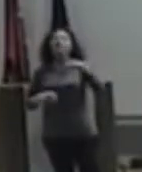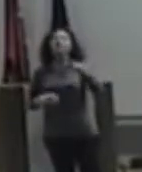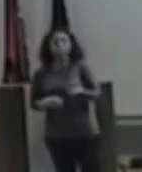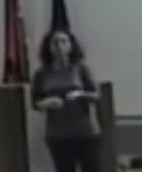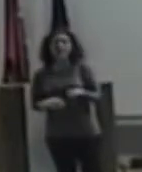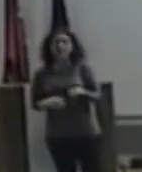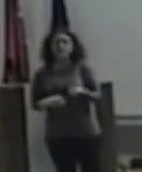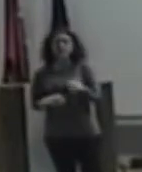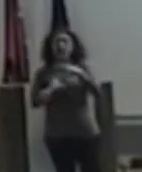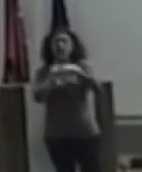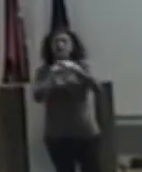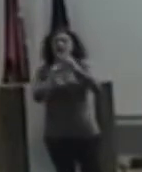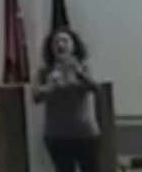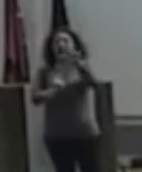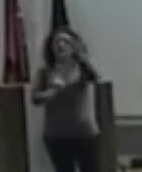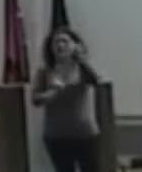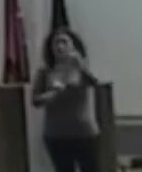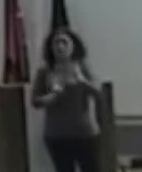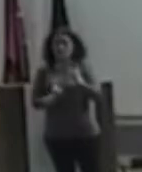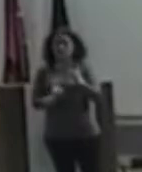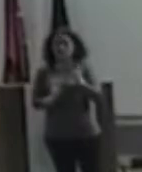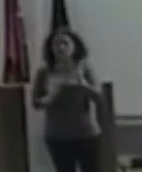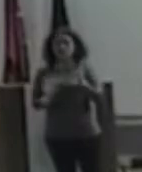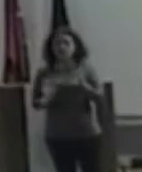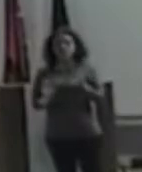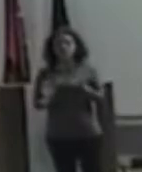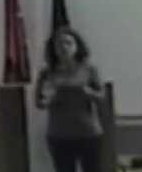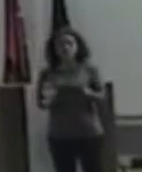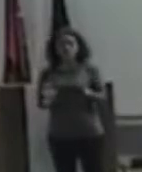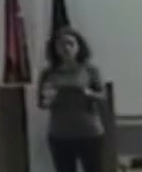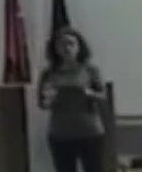una glucemia alta. De hecho,